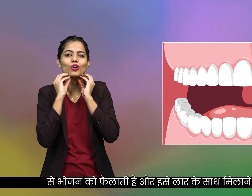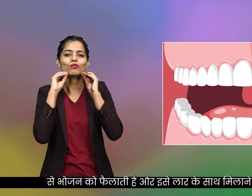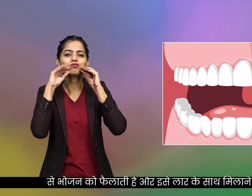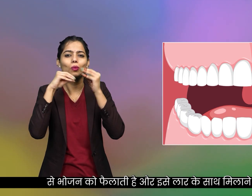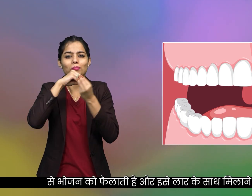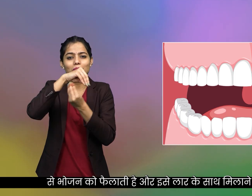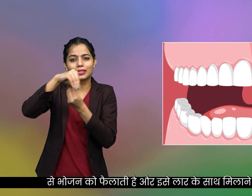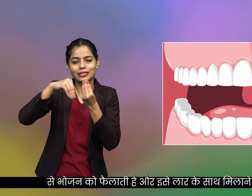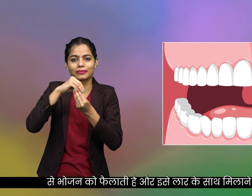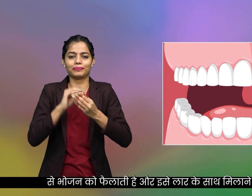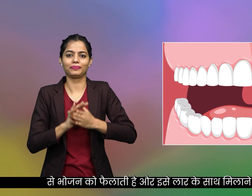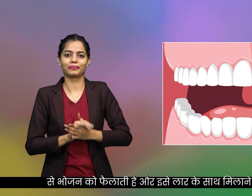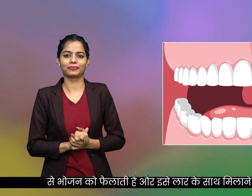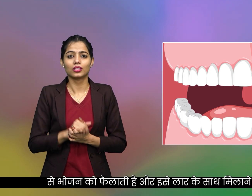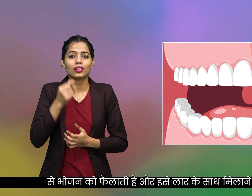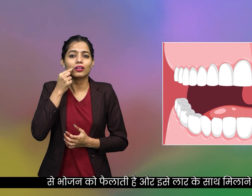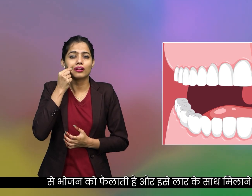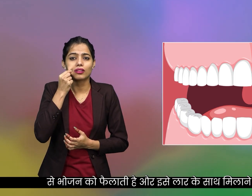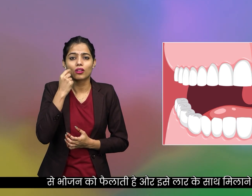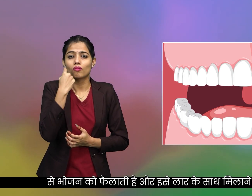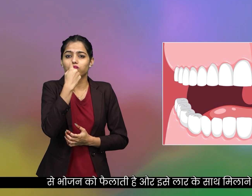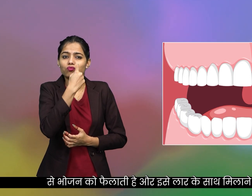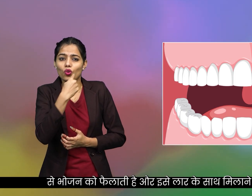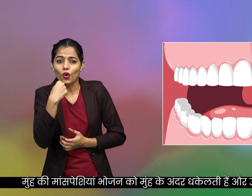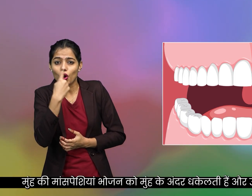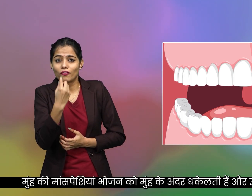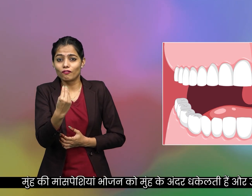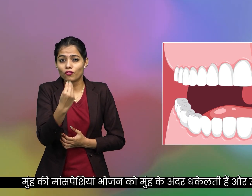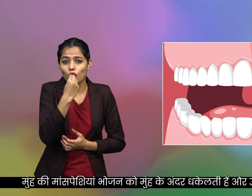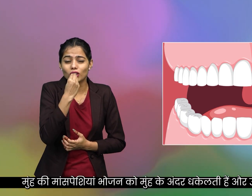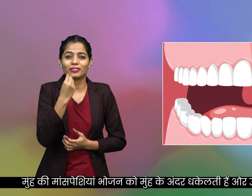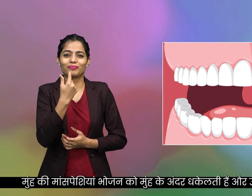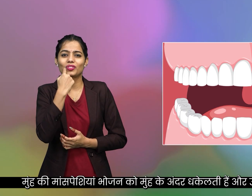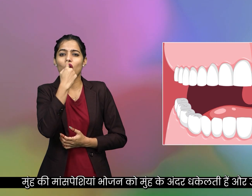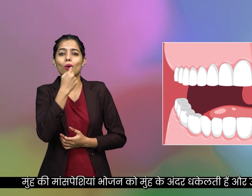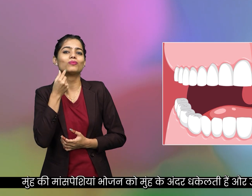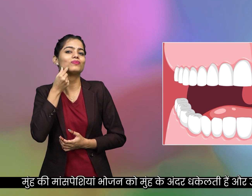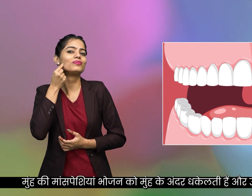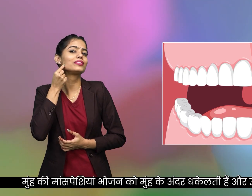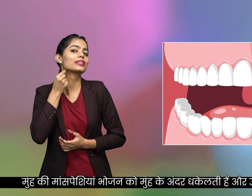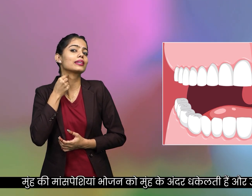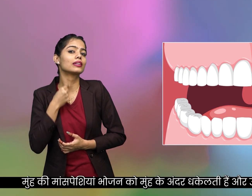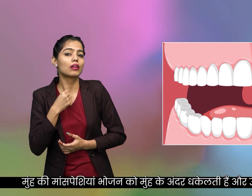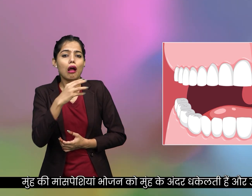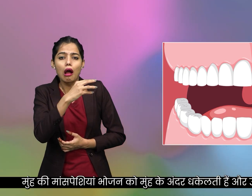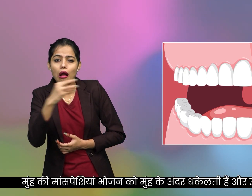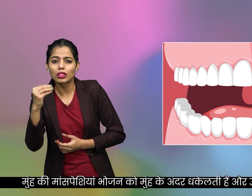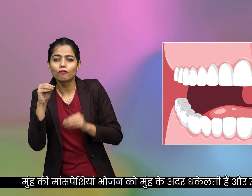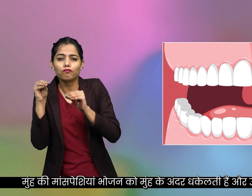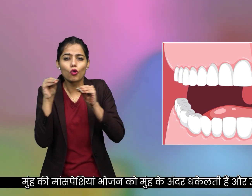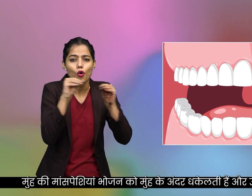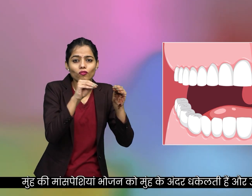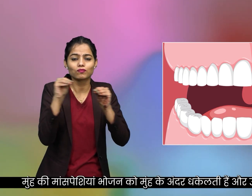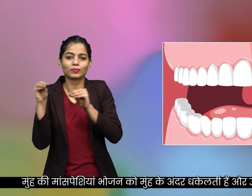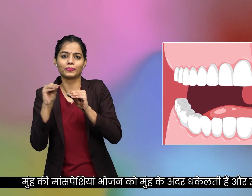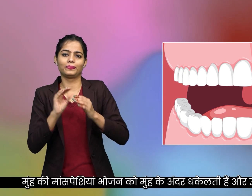है और इसे लार के साथ मिलाने में मदद करती है। मुंह की मांसपेशियां भोजन को मुंह के अंदर